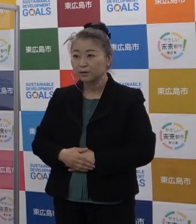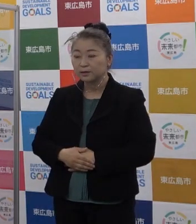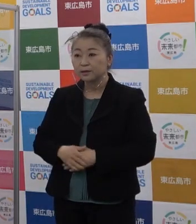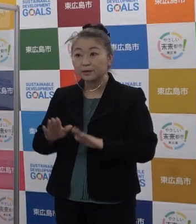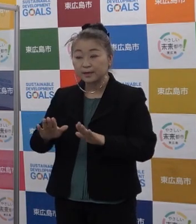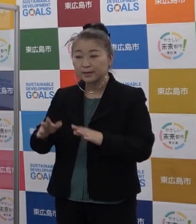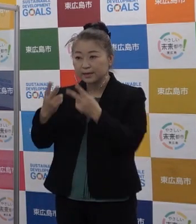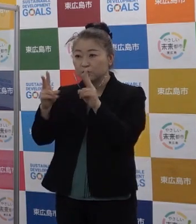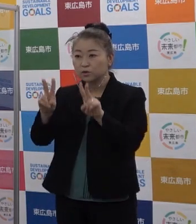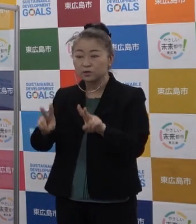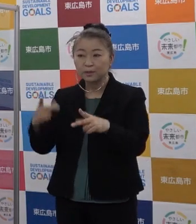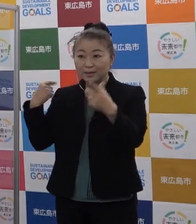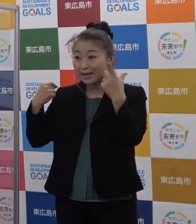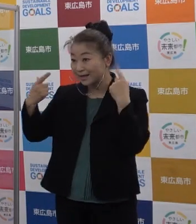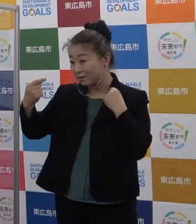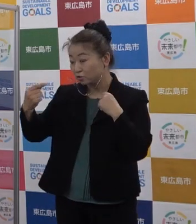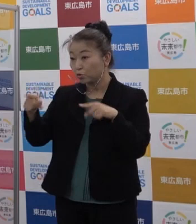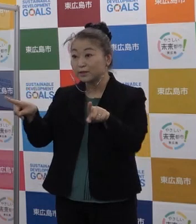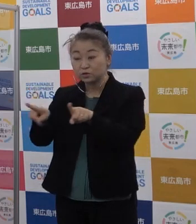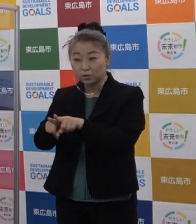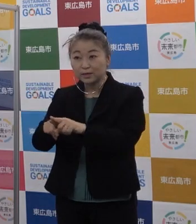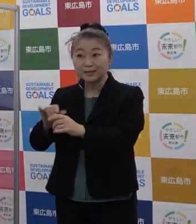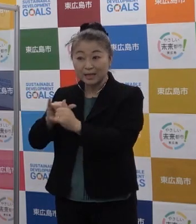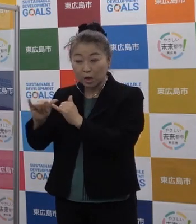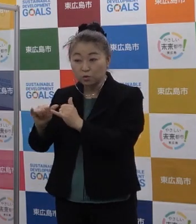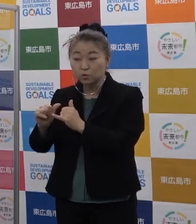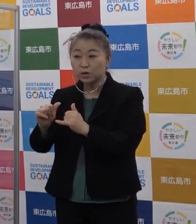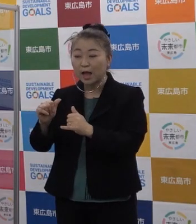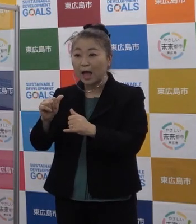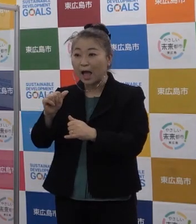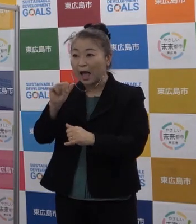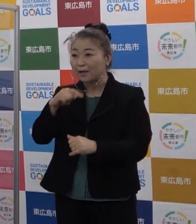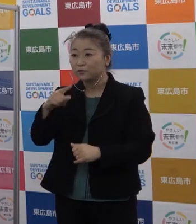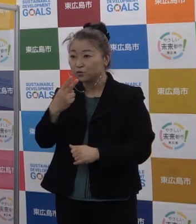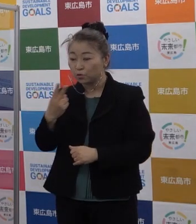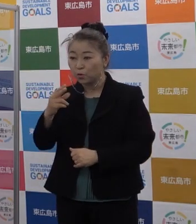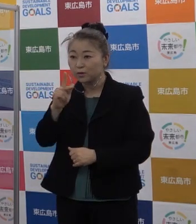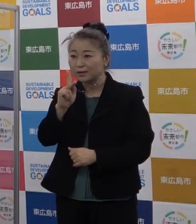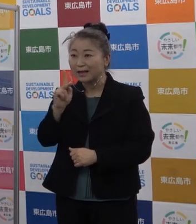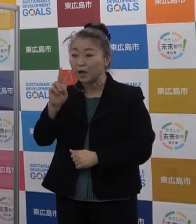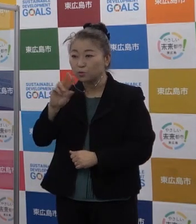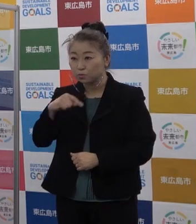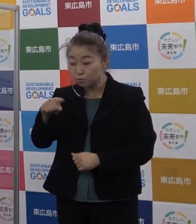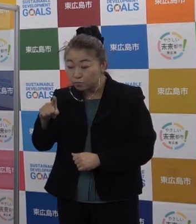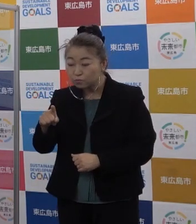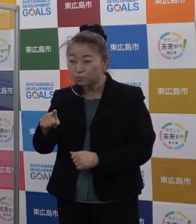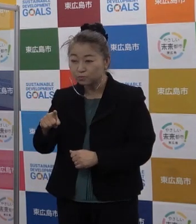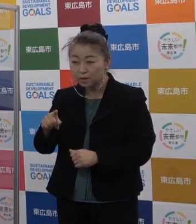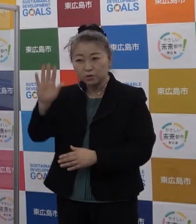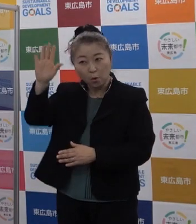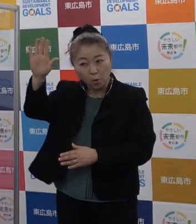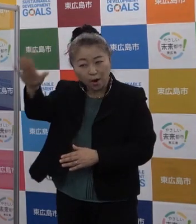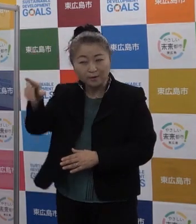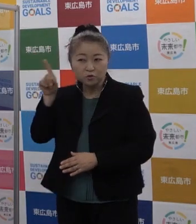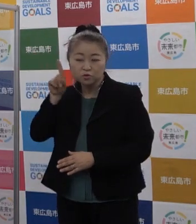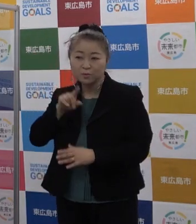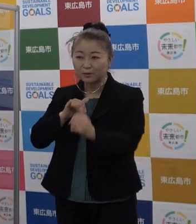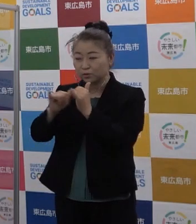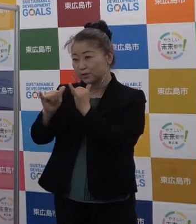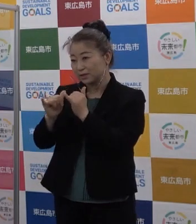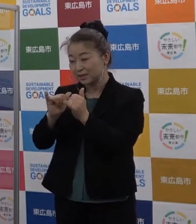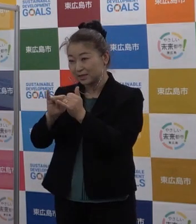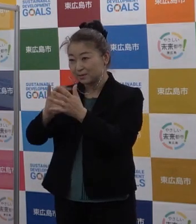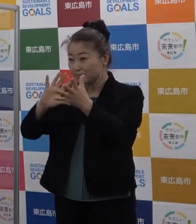学とタウン&ガウンという取り組みを進めています。これは将来のスマートシティ化を目指した取り組みであるんです